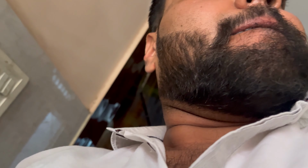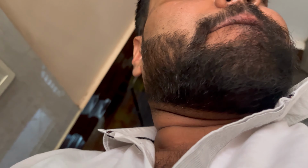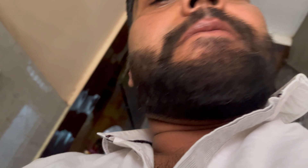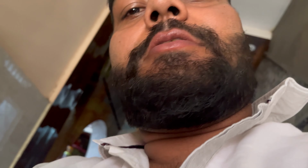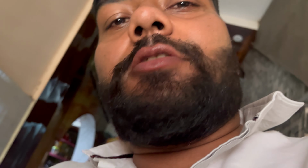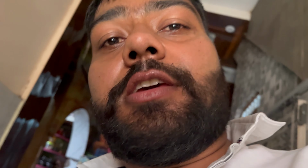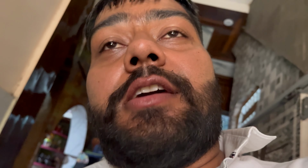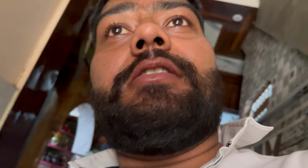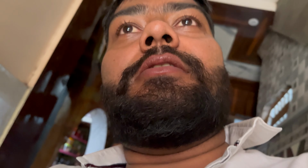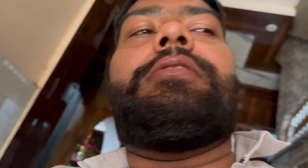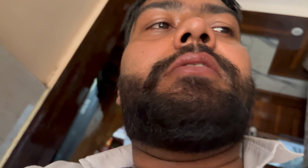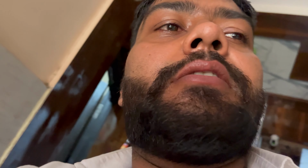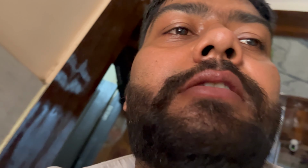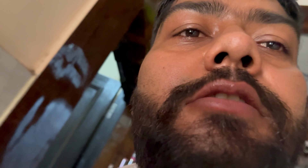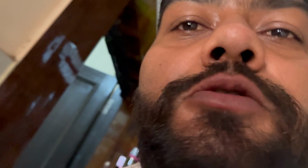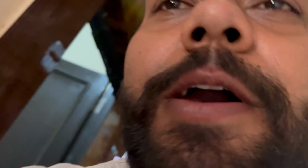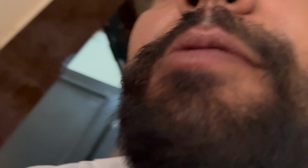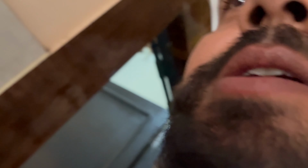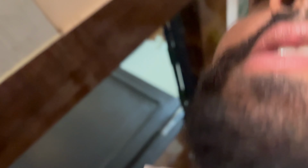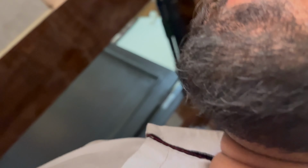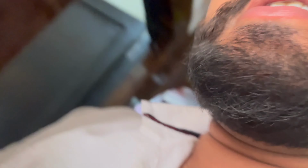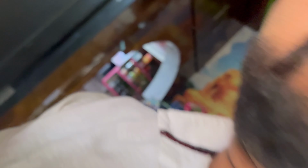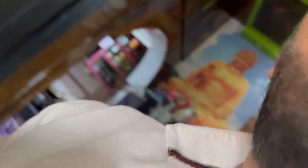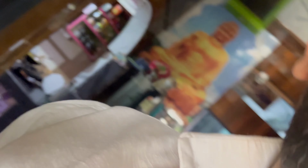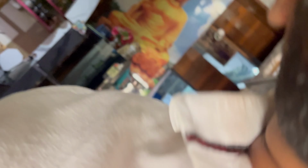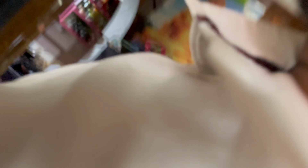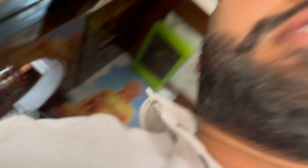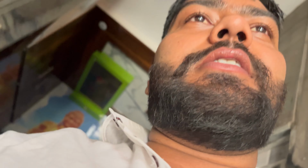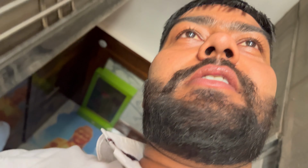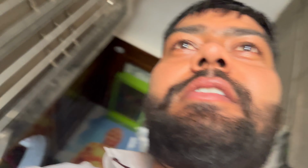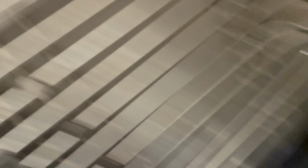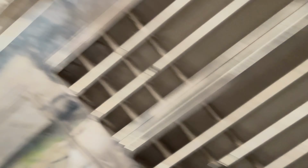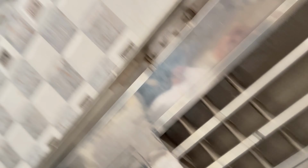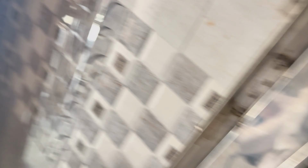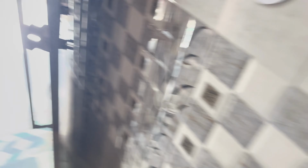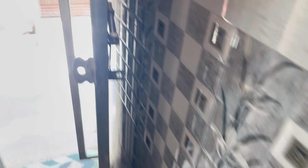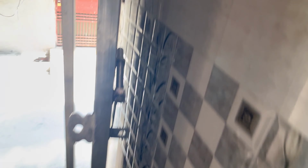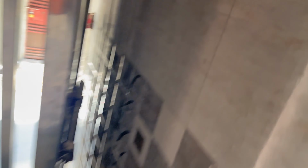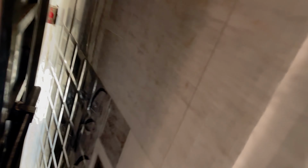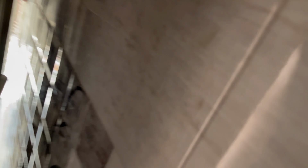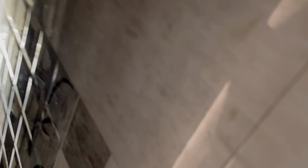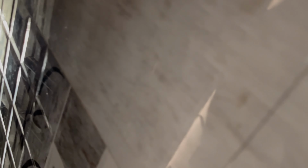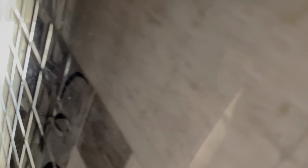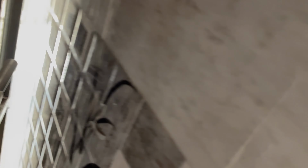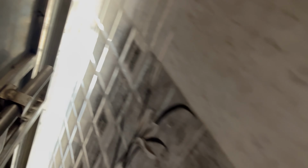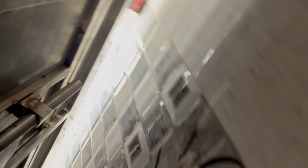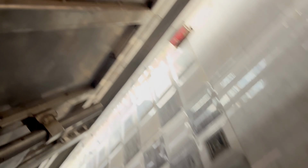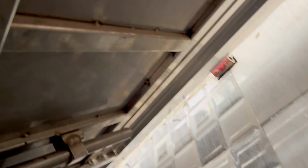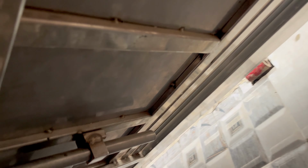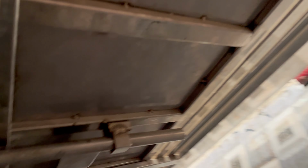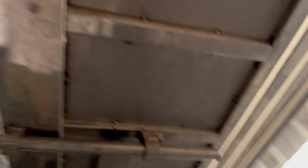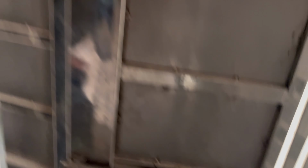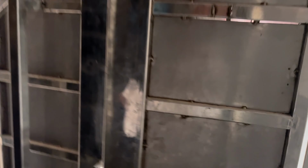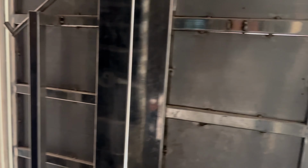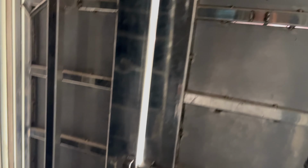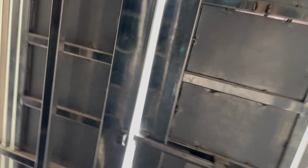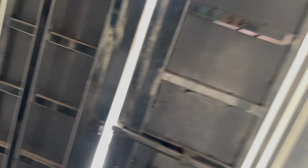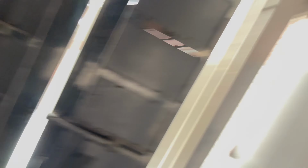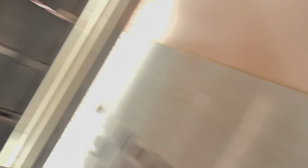एक तो ये दोपहर में ही आते हैं सारे के सारे, मसूर और पसूर सब आएंगे, अब